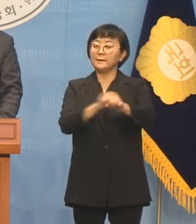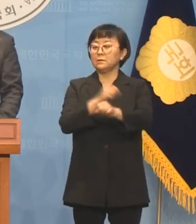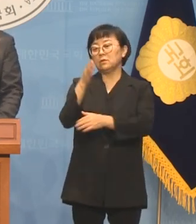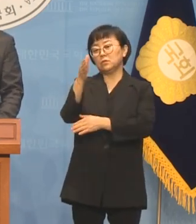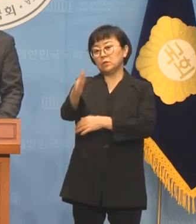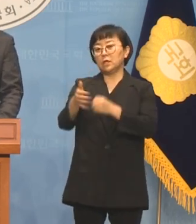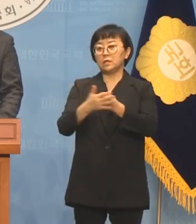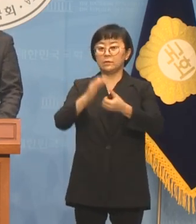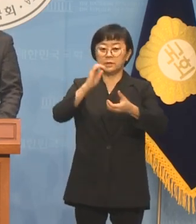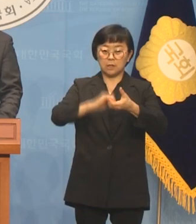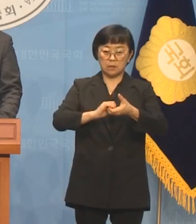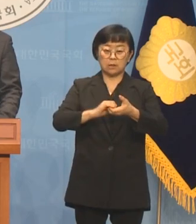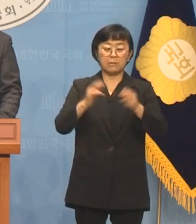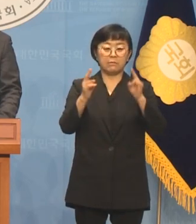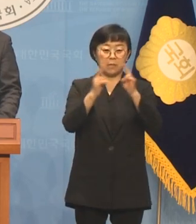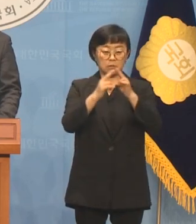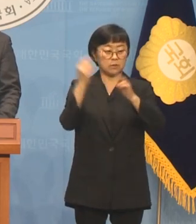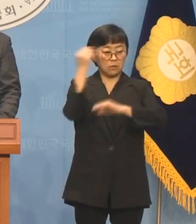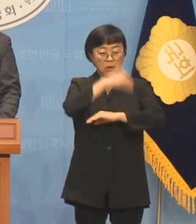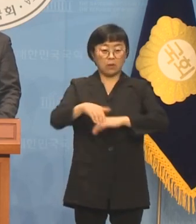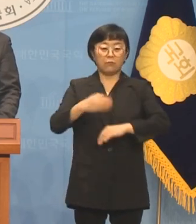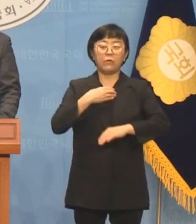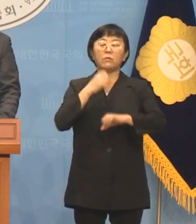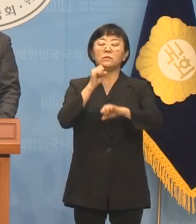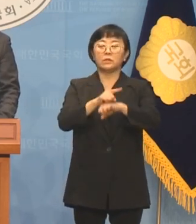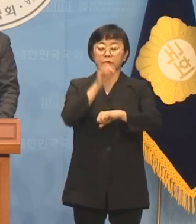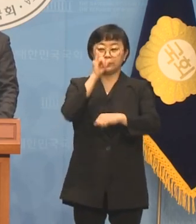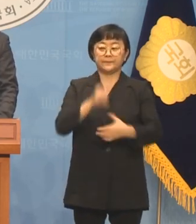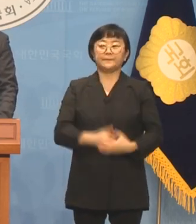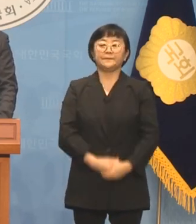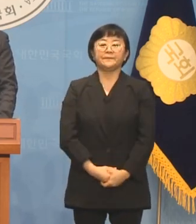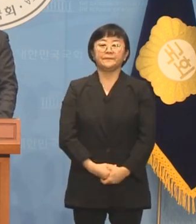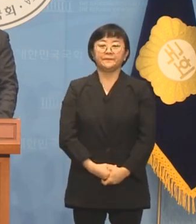분야에만 국한된 반도체 전략은 위험성이 큽니다.